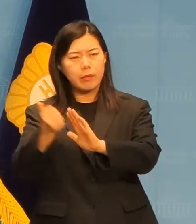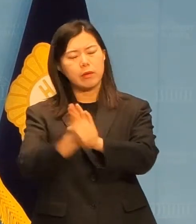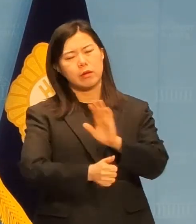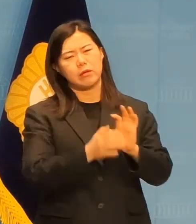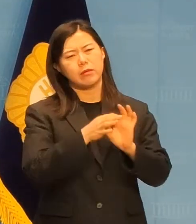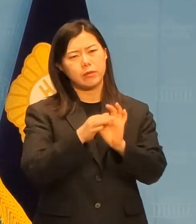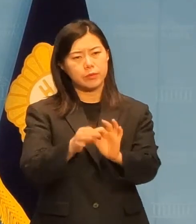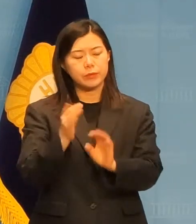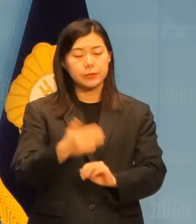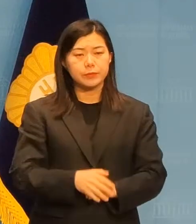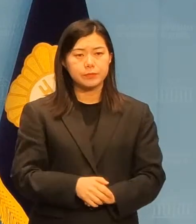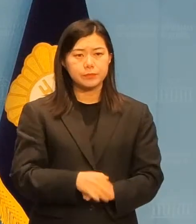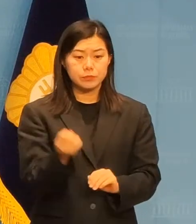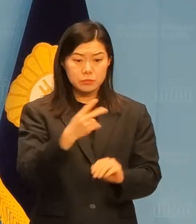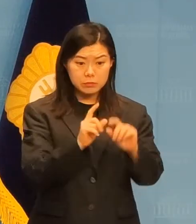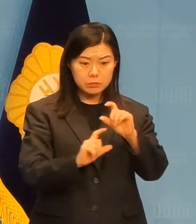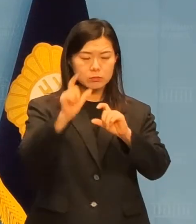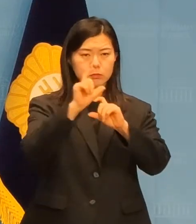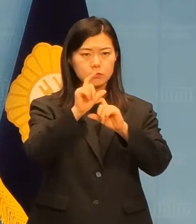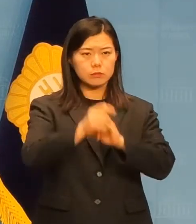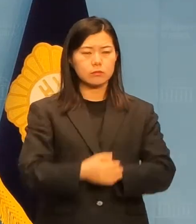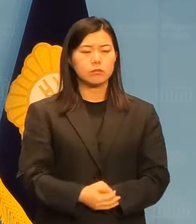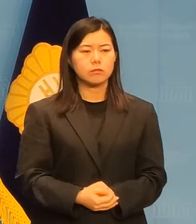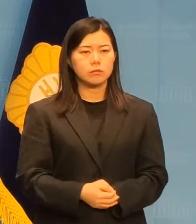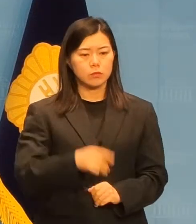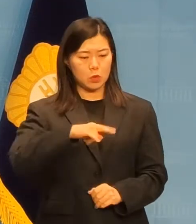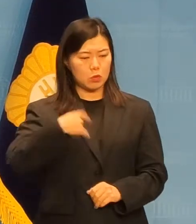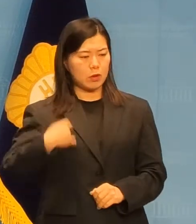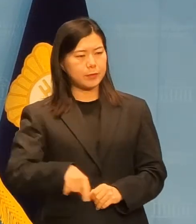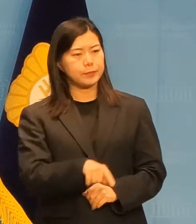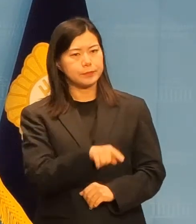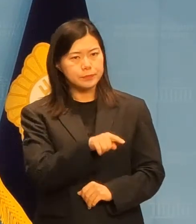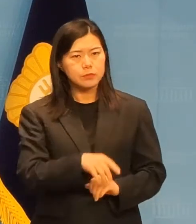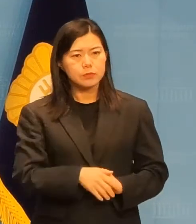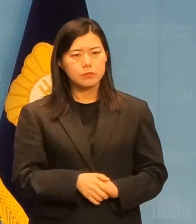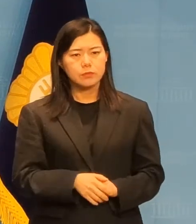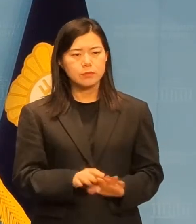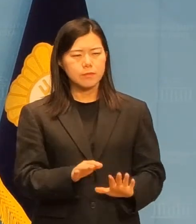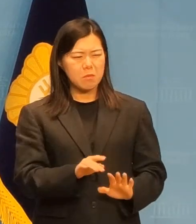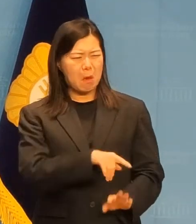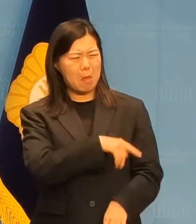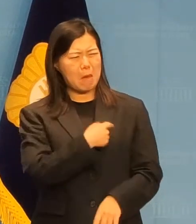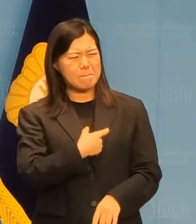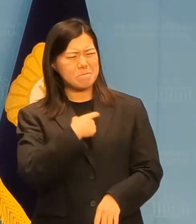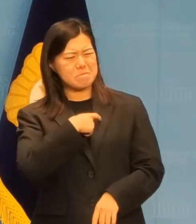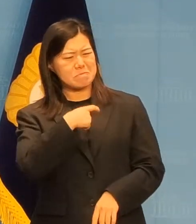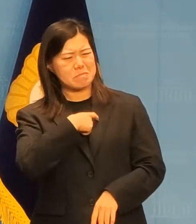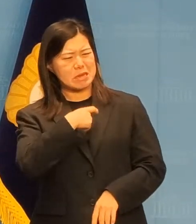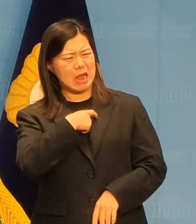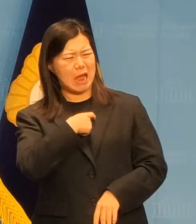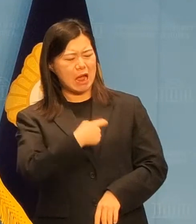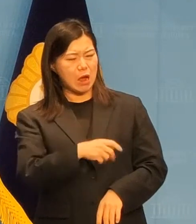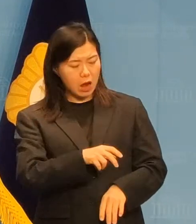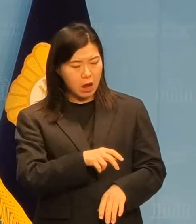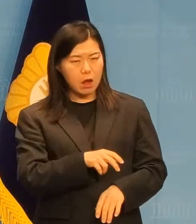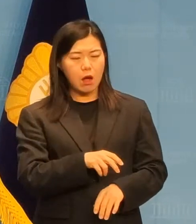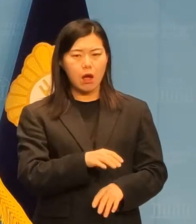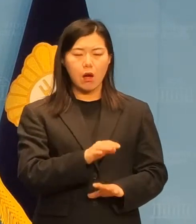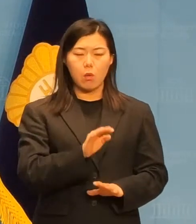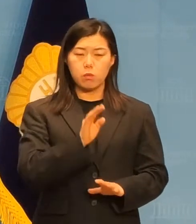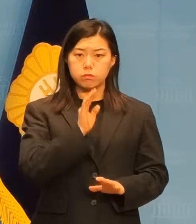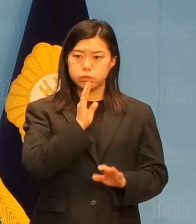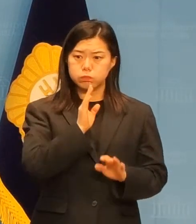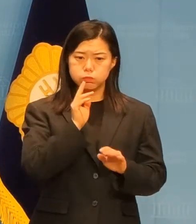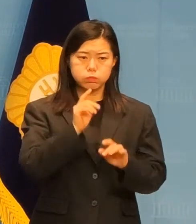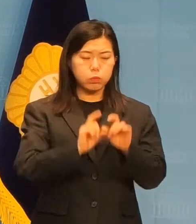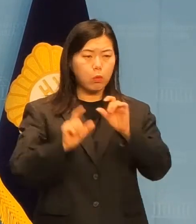됐고요. 여기에 더 나아가서 중국에 대한 심한 폄훼, 이 부분들이 윤석열 정부